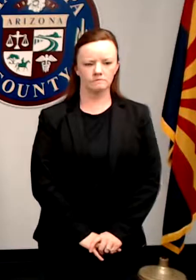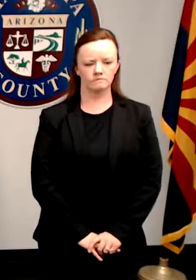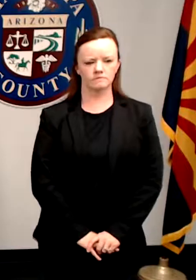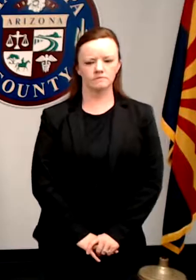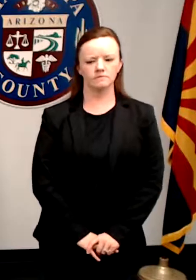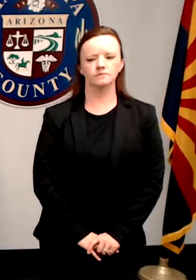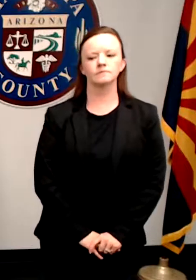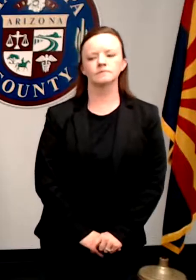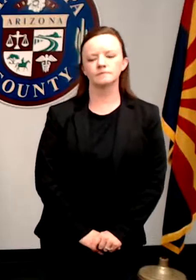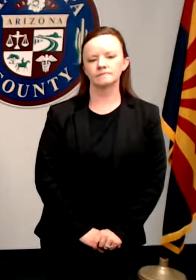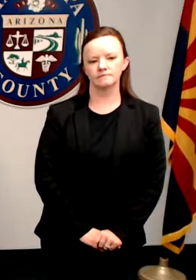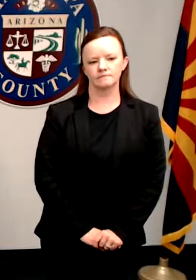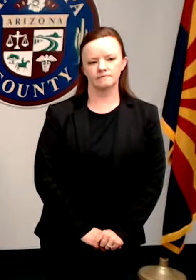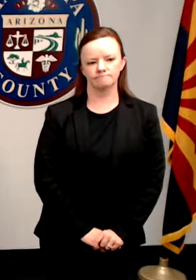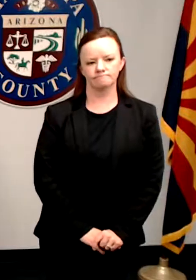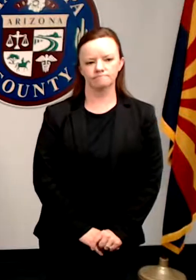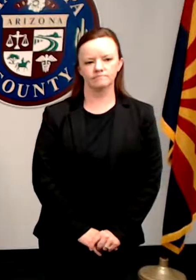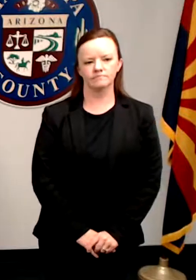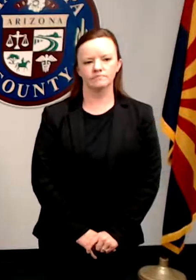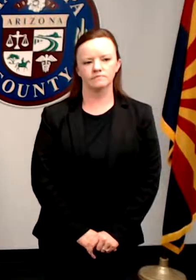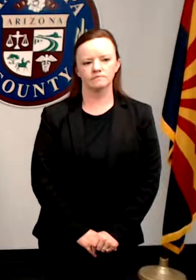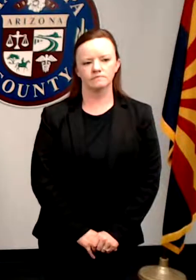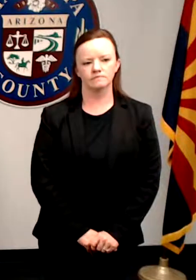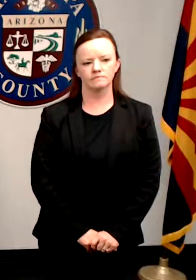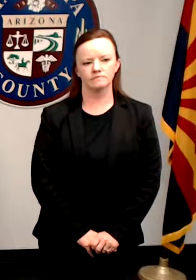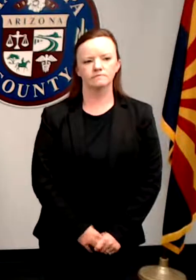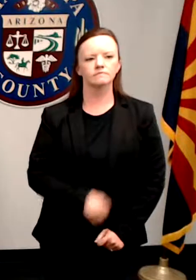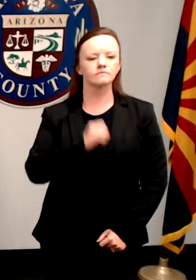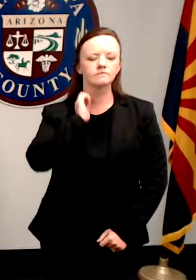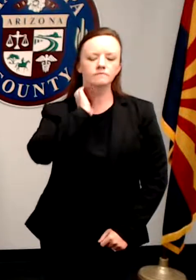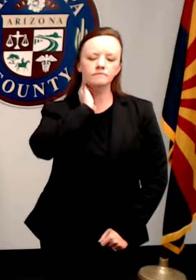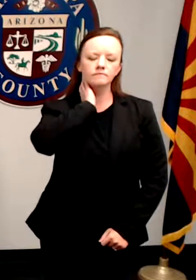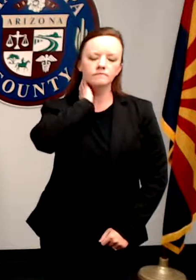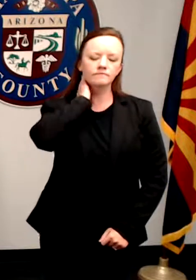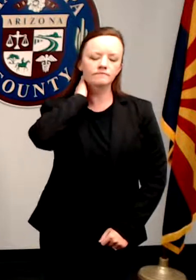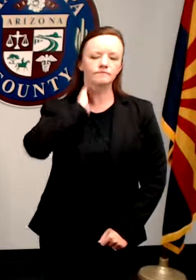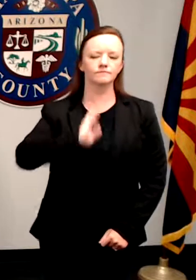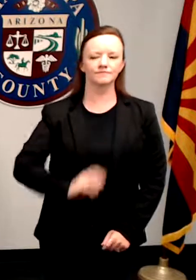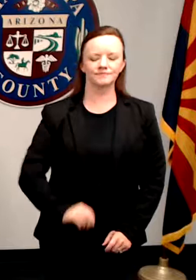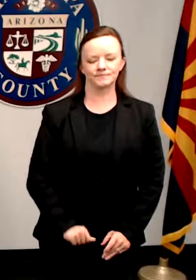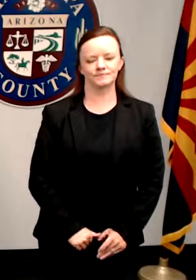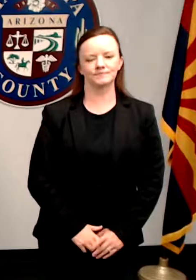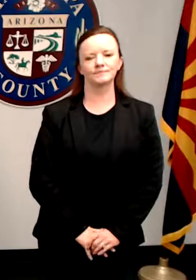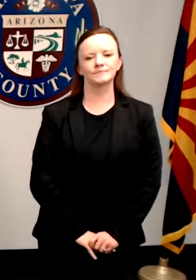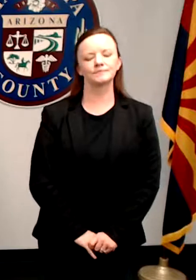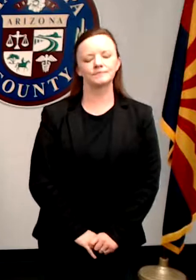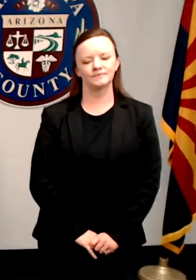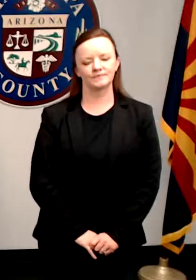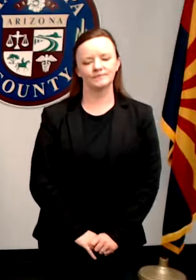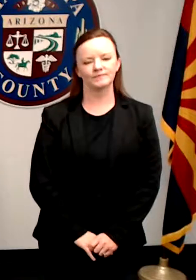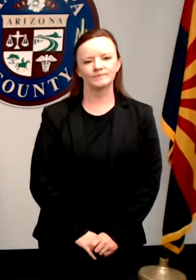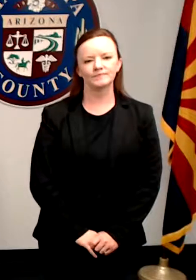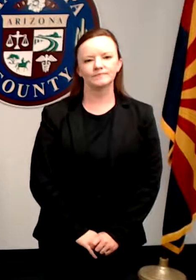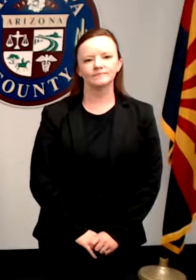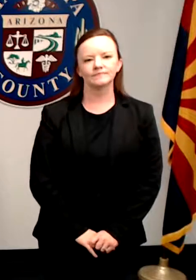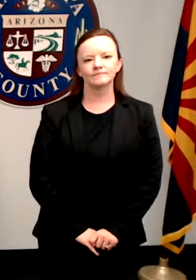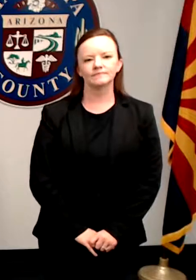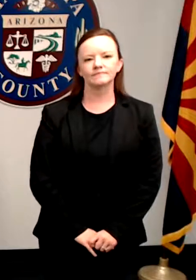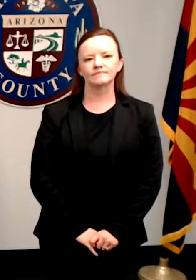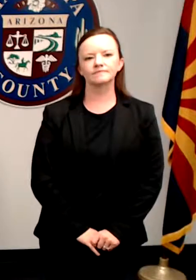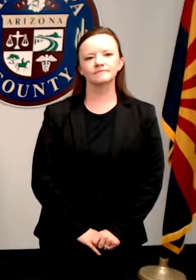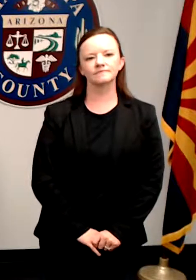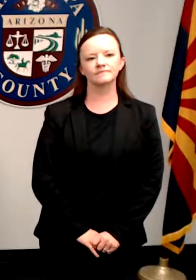Bueno, la pregunta fue que cómo va a funcionar las pruebas masivas que empezarán a realizarse y qué documentación se le pedirá a la